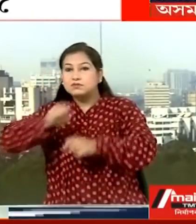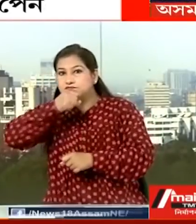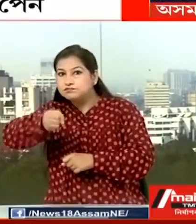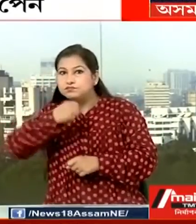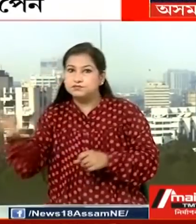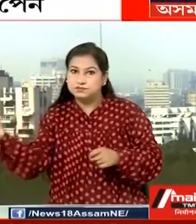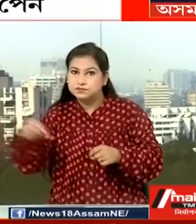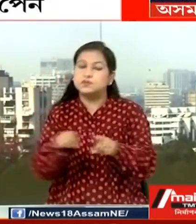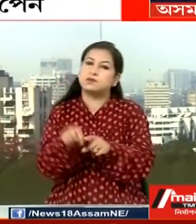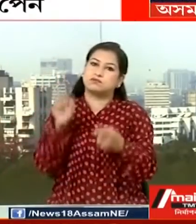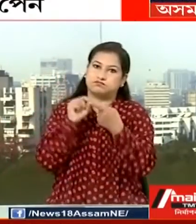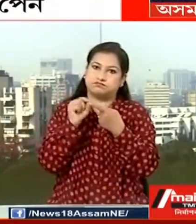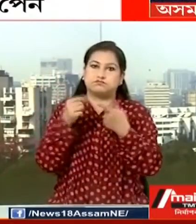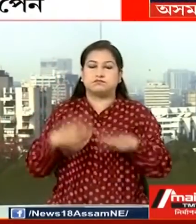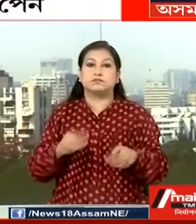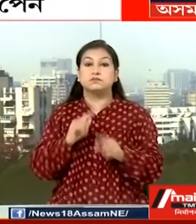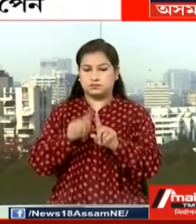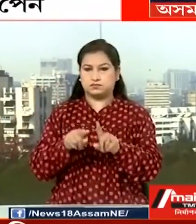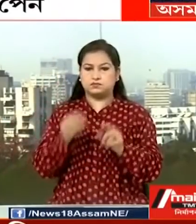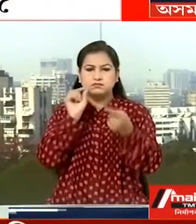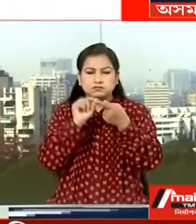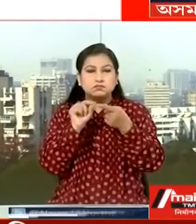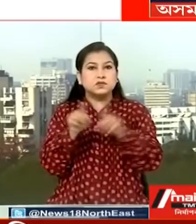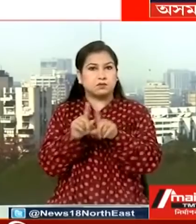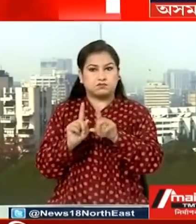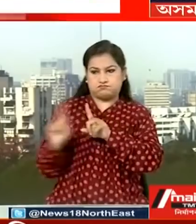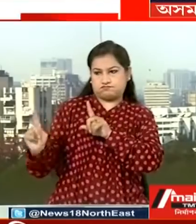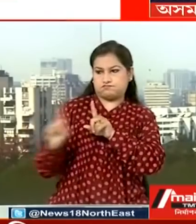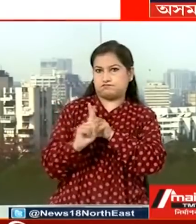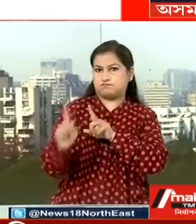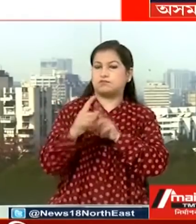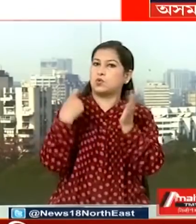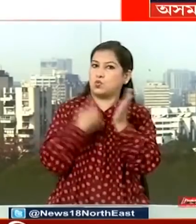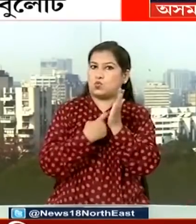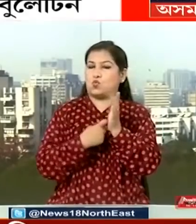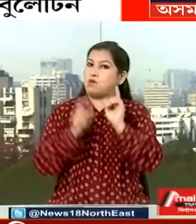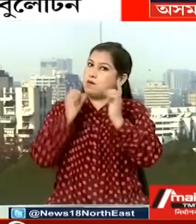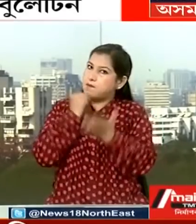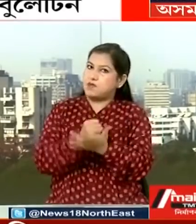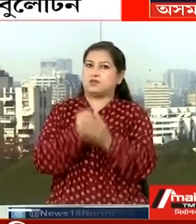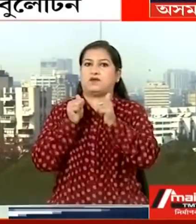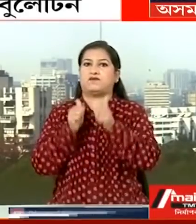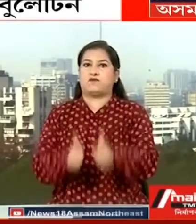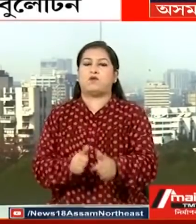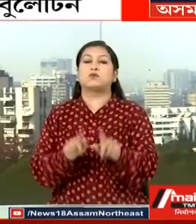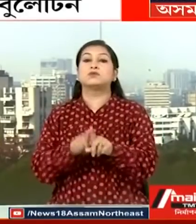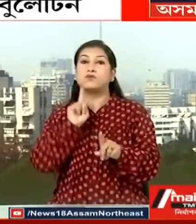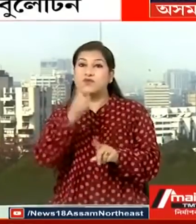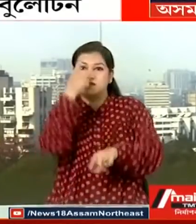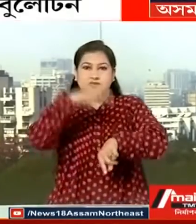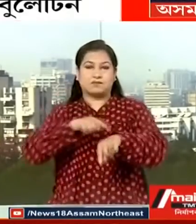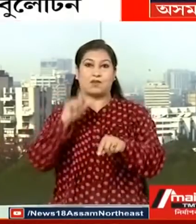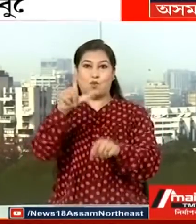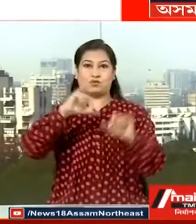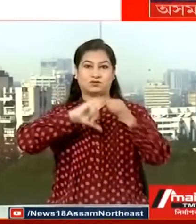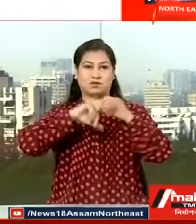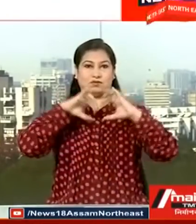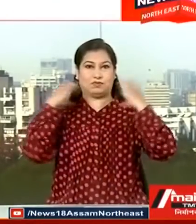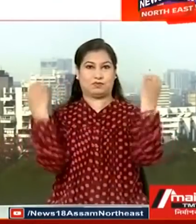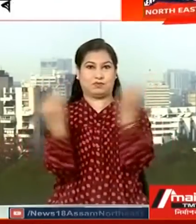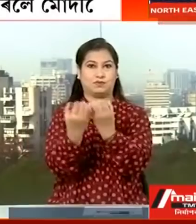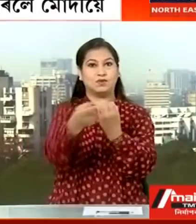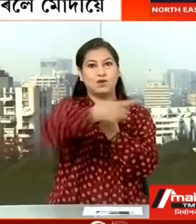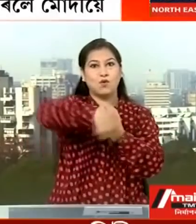दौरान सोशल डिस्टेंसिंग का पूरा ध्यान रखा जाएगा। ऐसा पहली बार हो रहा है कि लोकसभा की कार्यवाही के दौरान लोकसभा